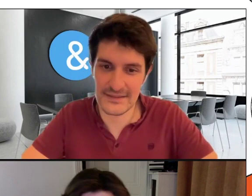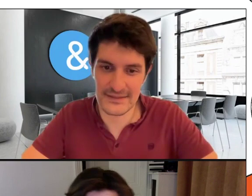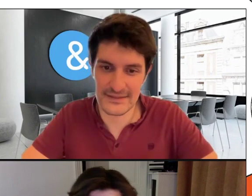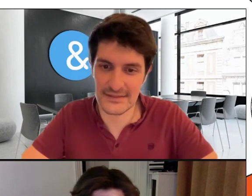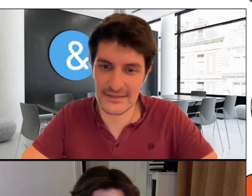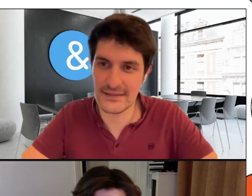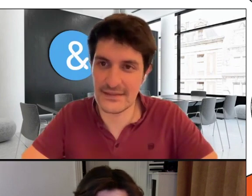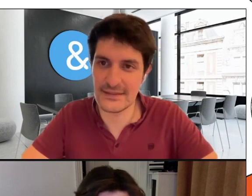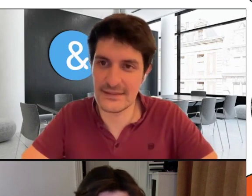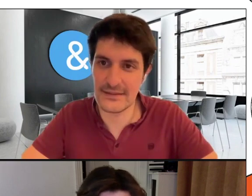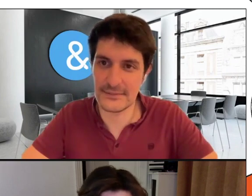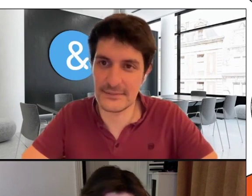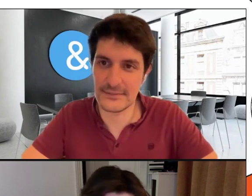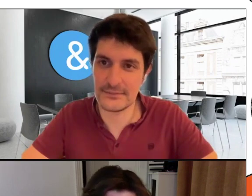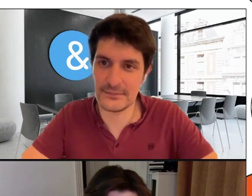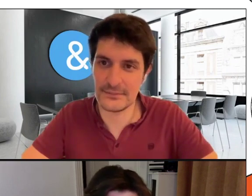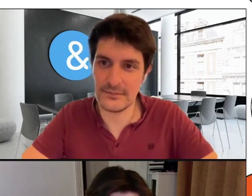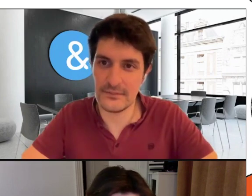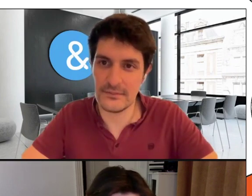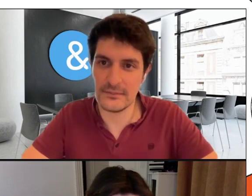je crois, d'autres questions.